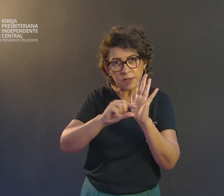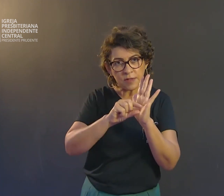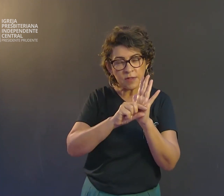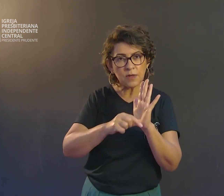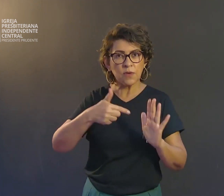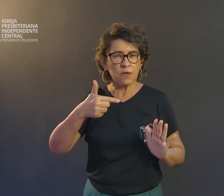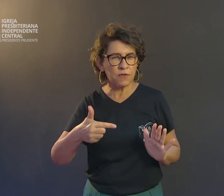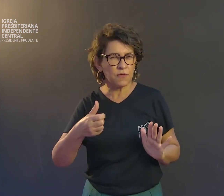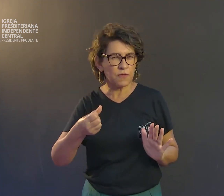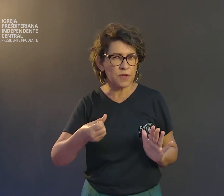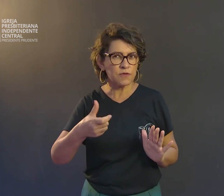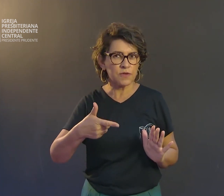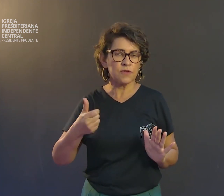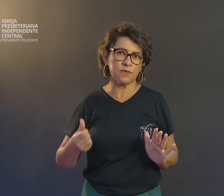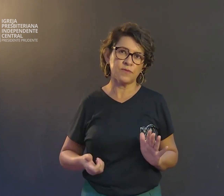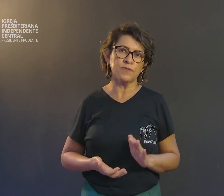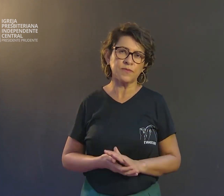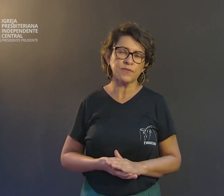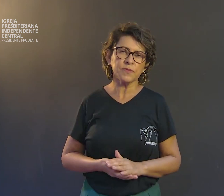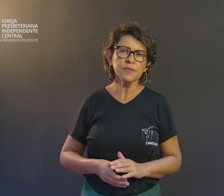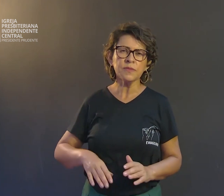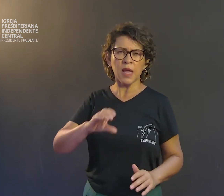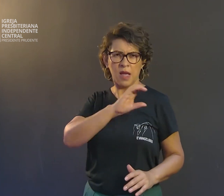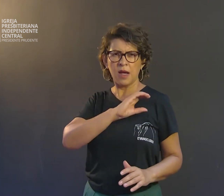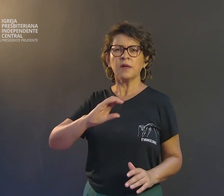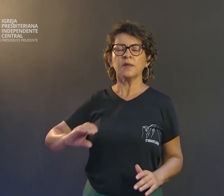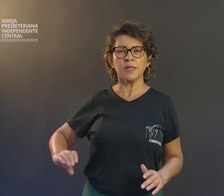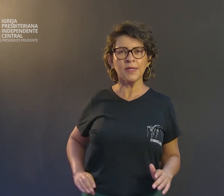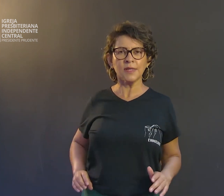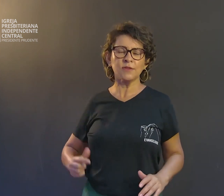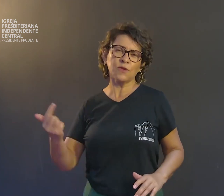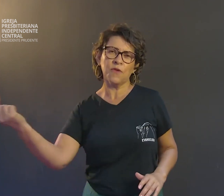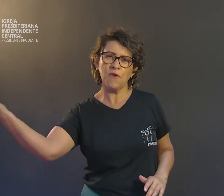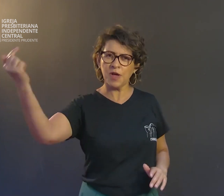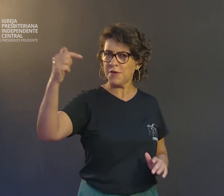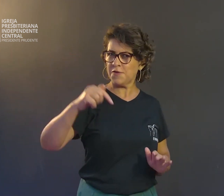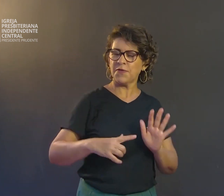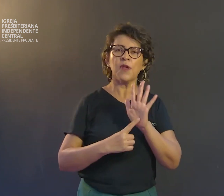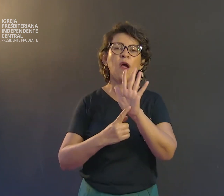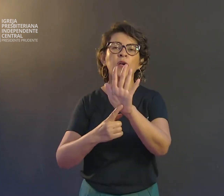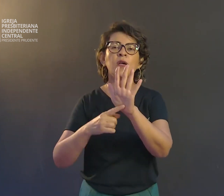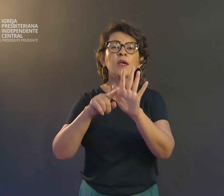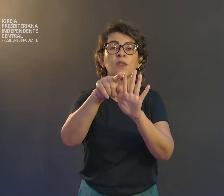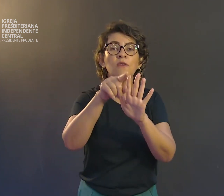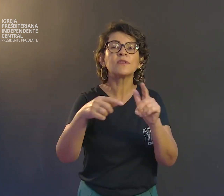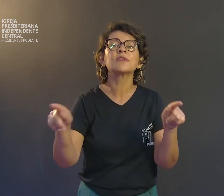Quando Cristo, que é a sua vida, for manifestado, então vocês também serão manifestados com ele em